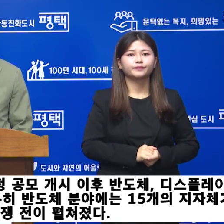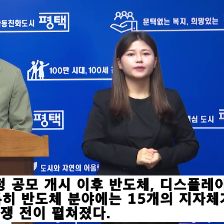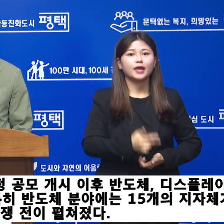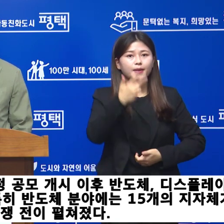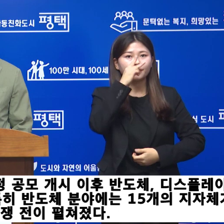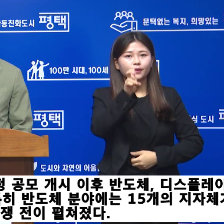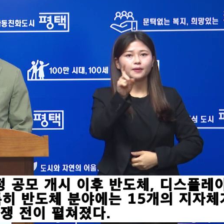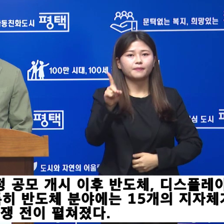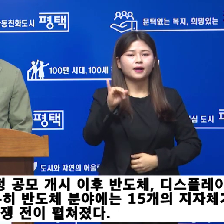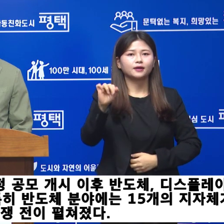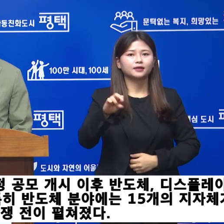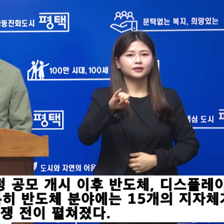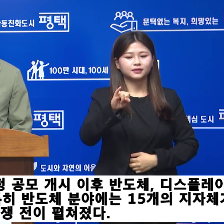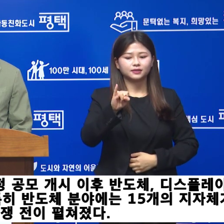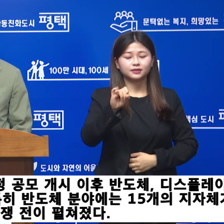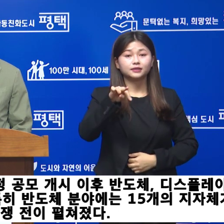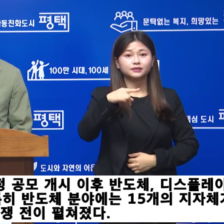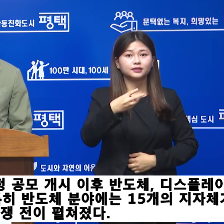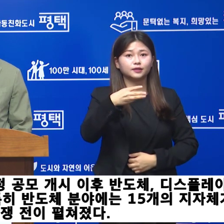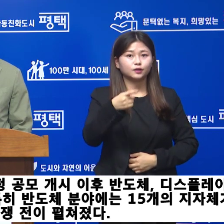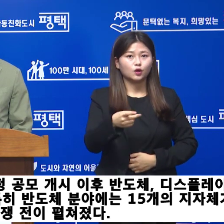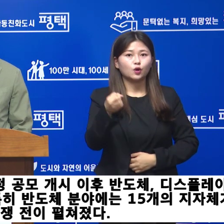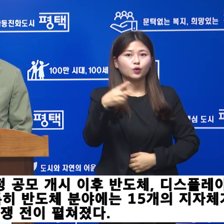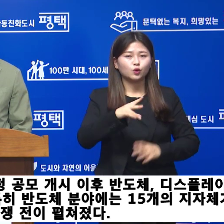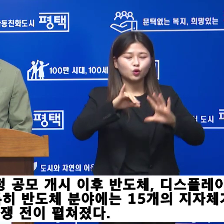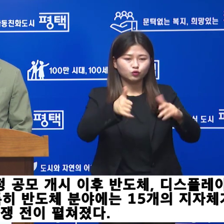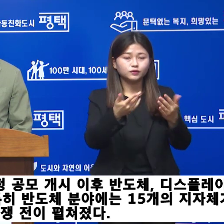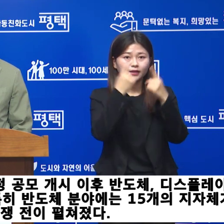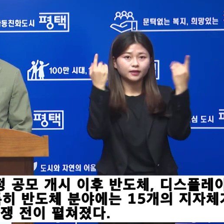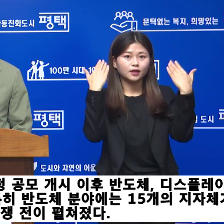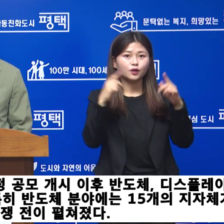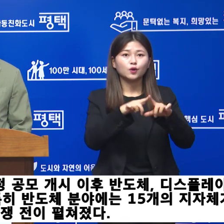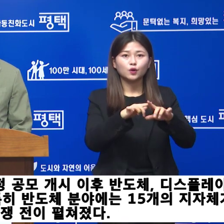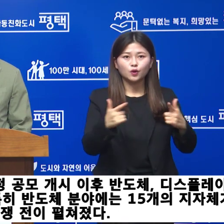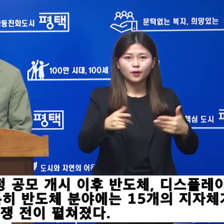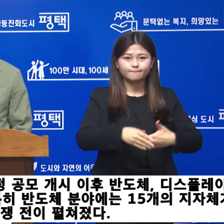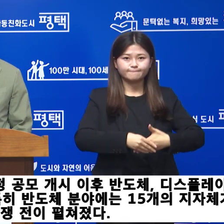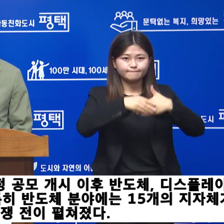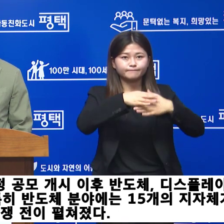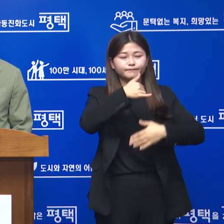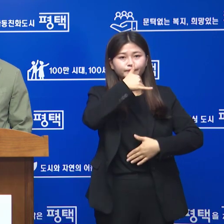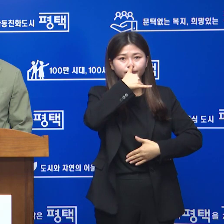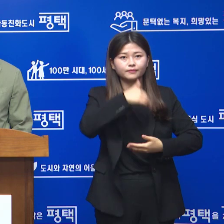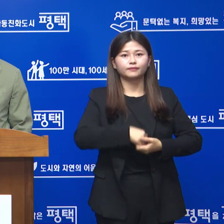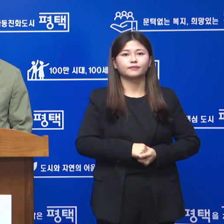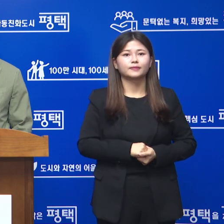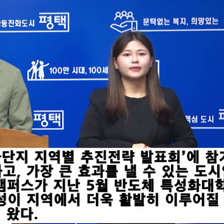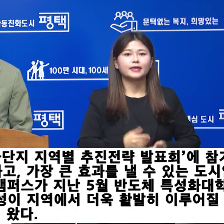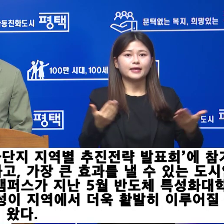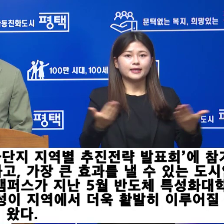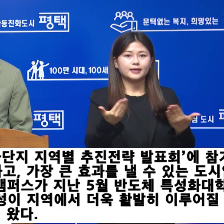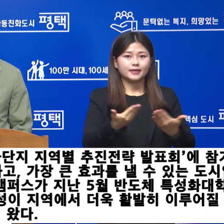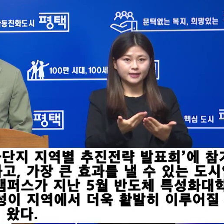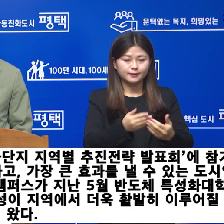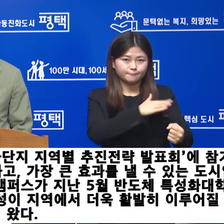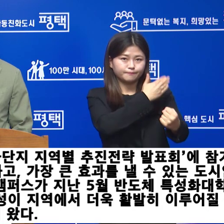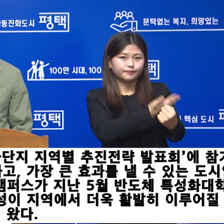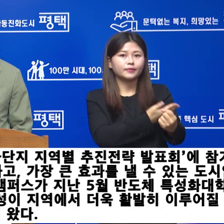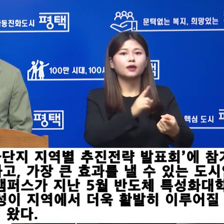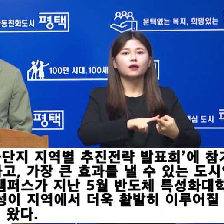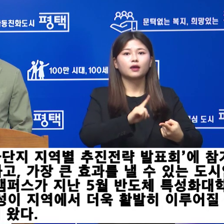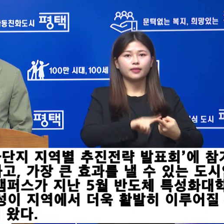고등학교 또 우리 국제대학교 평택대학교와도 협력 거버넌스를 구축하여 실무 능력을 갖춘